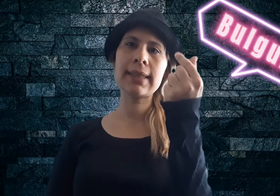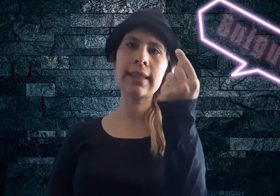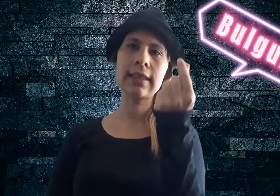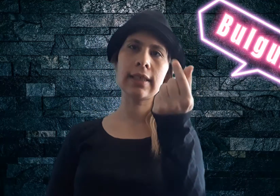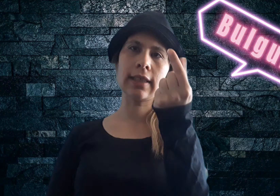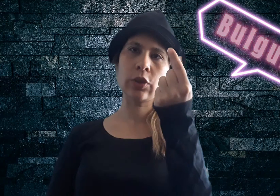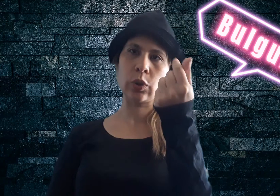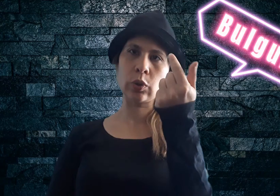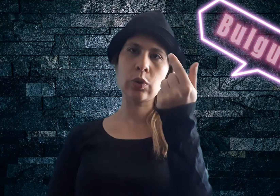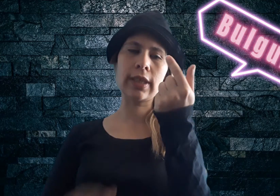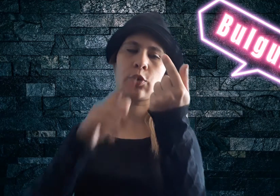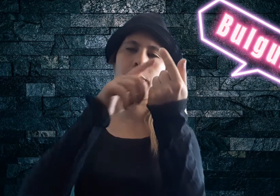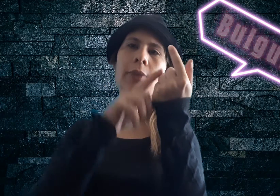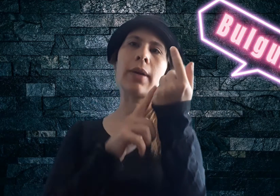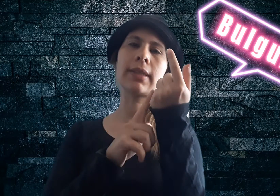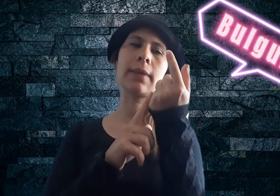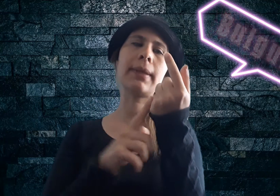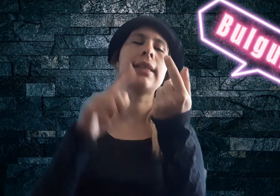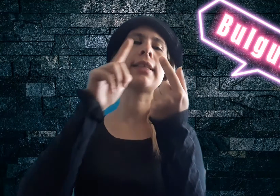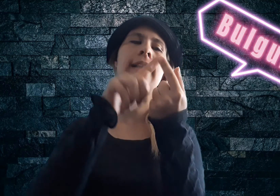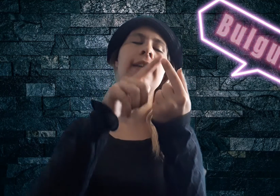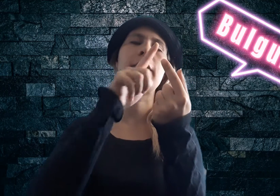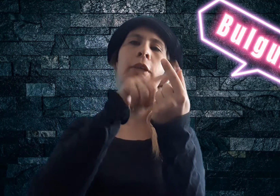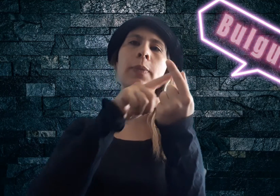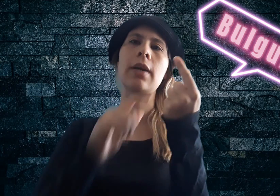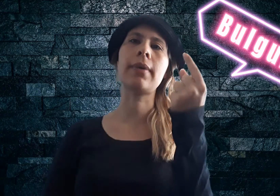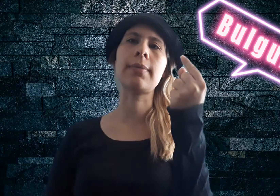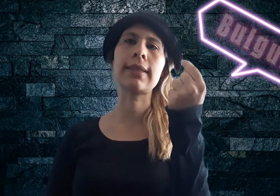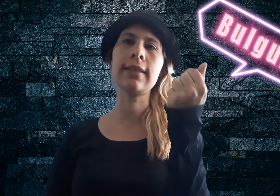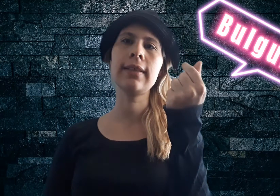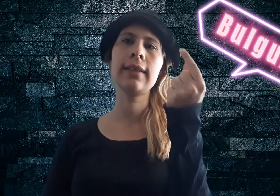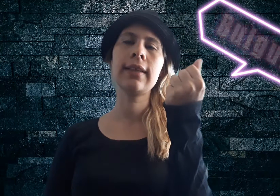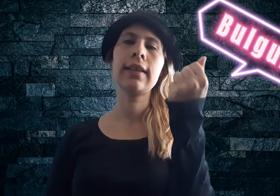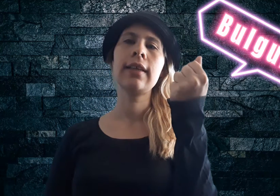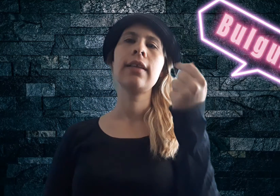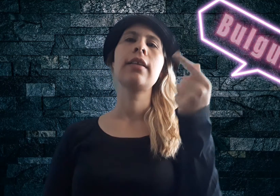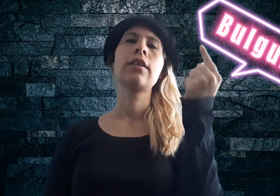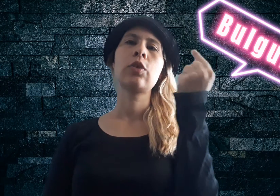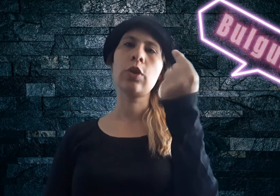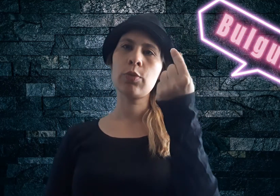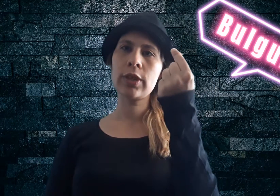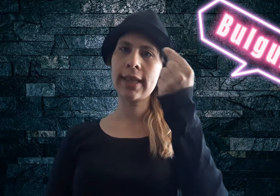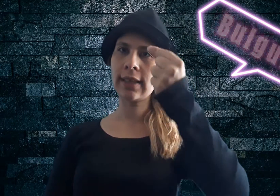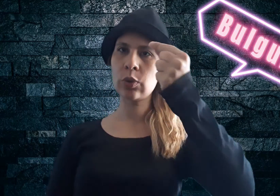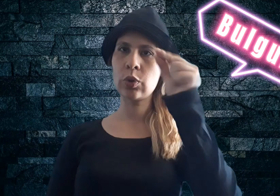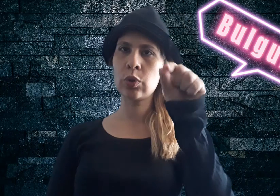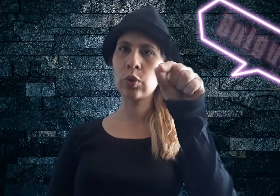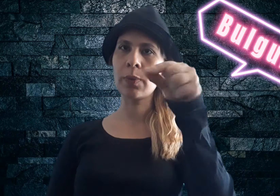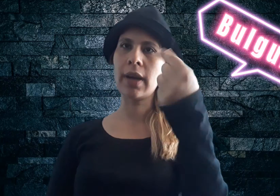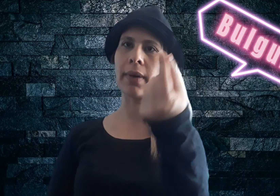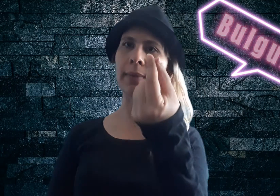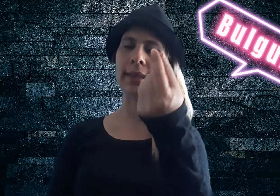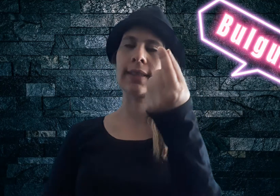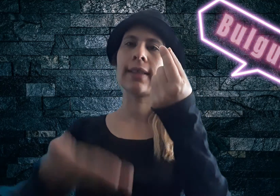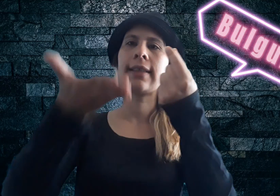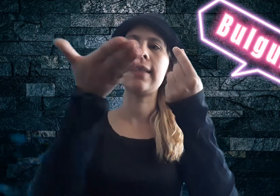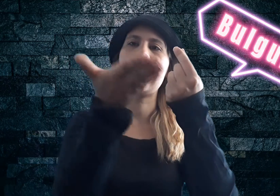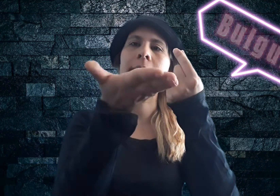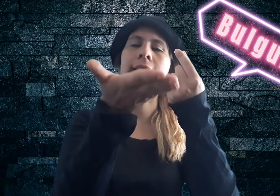Elimizi ışıklatıyoruz. Diğer üç parmağımız kapalı. İşaret ve baş parmağımızı. Sonra bu şekilde tutuyoruz parmağımızı. Diğer elimizin